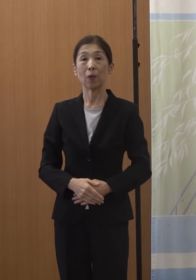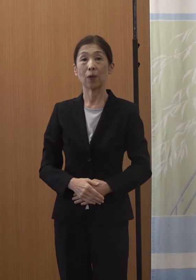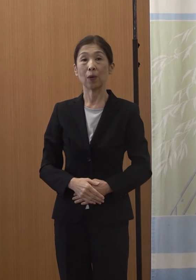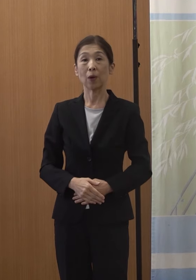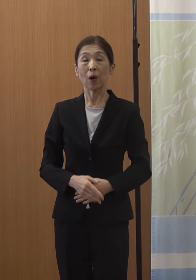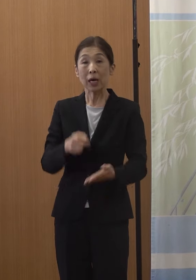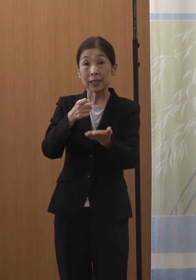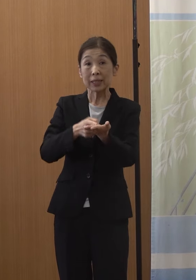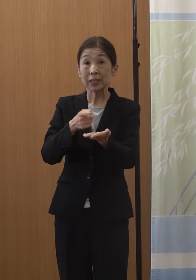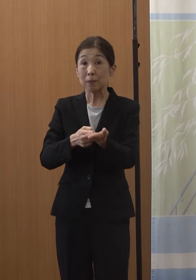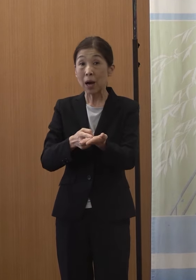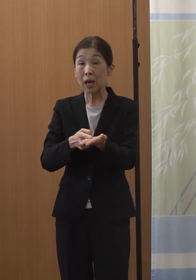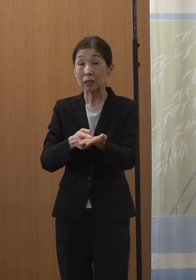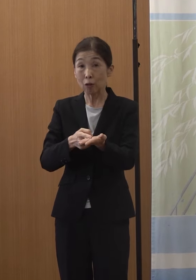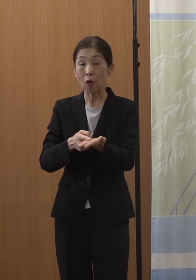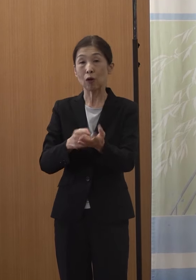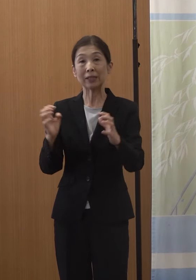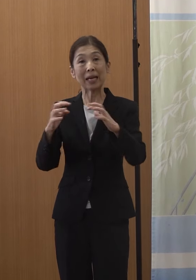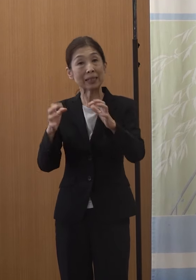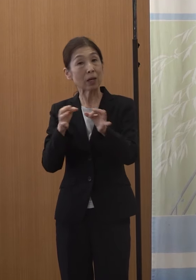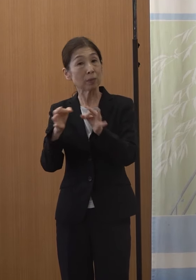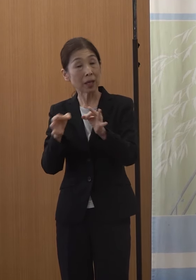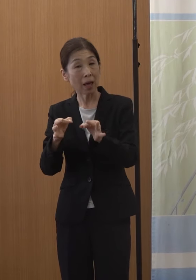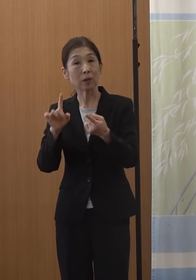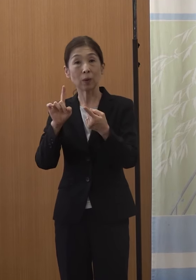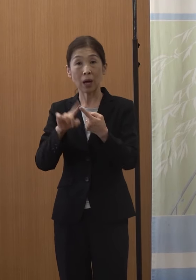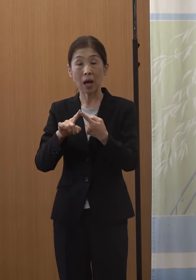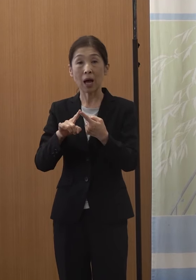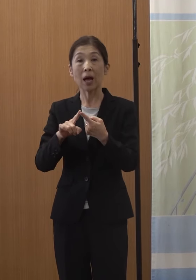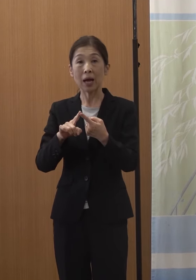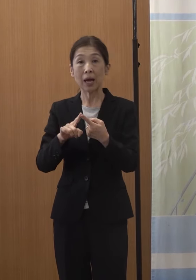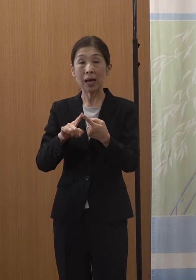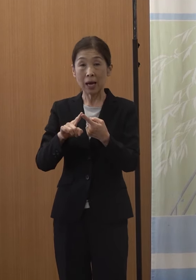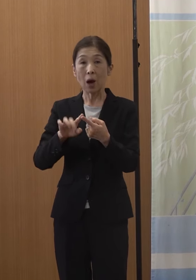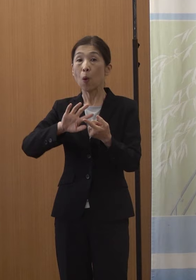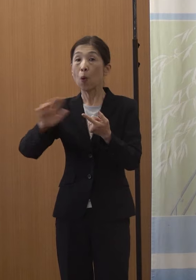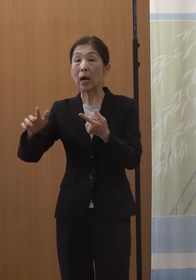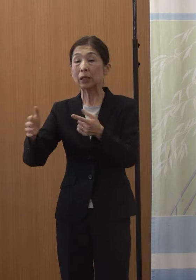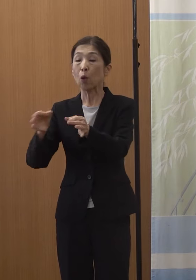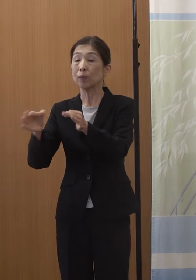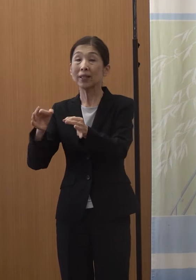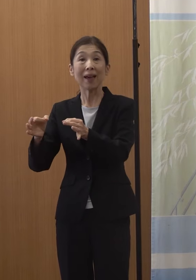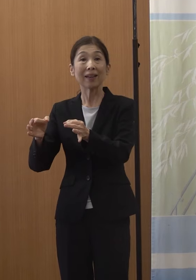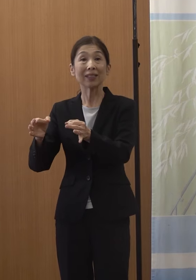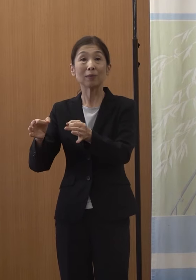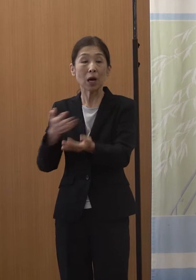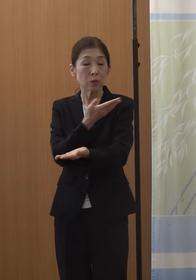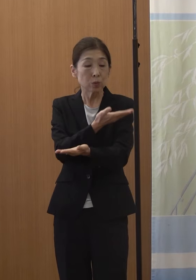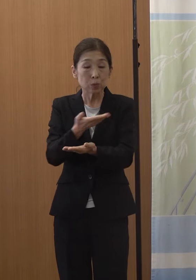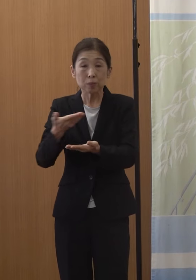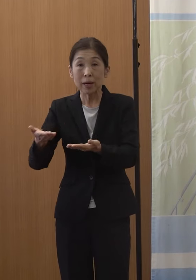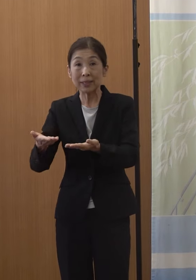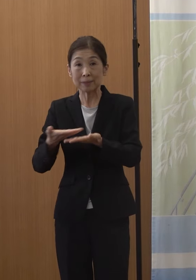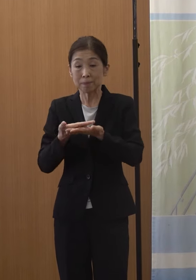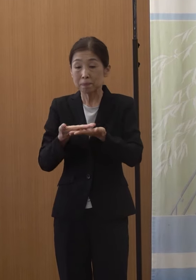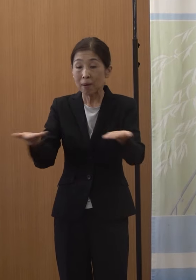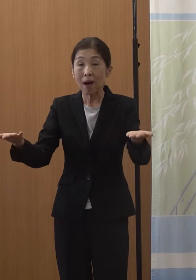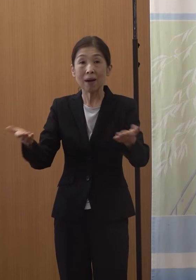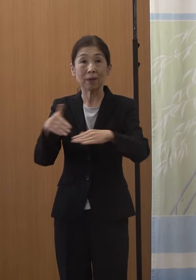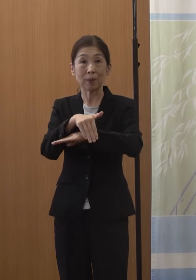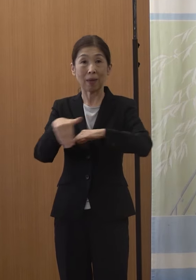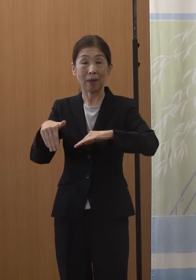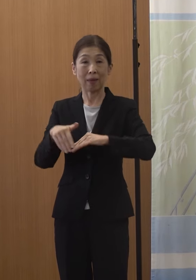近江町市場の各青果店であるとか、あるいは市内の野菜販売店にも順次、設置をしていく予定であ